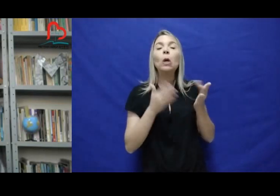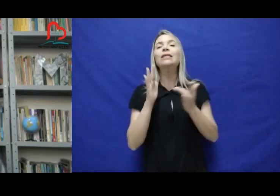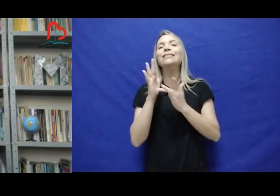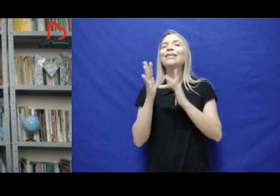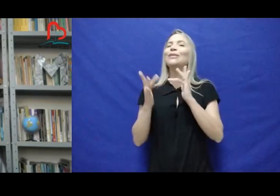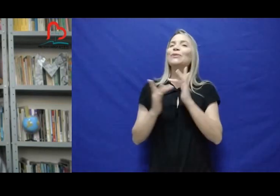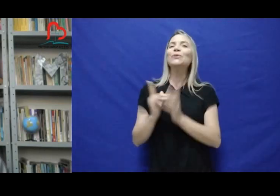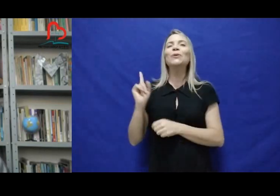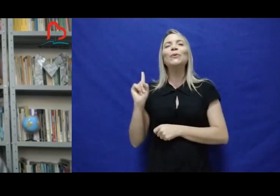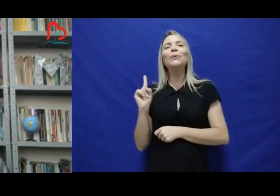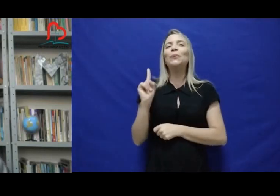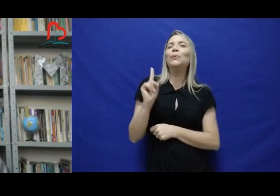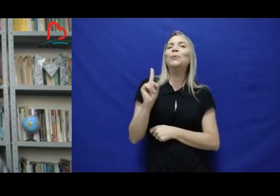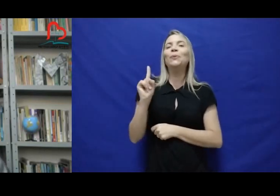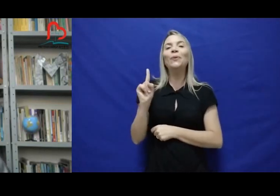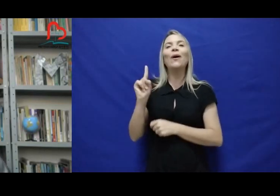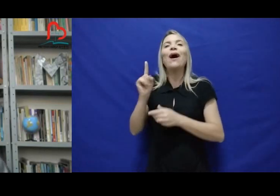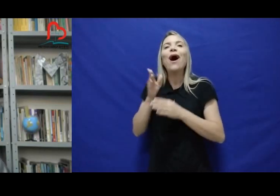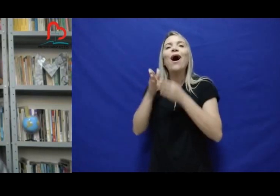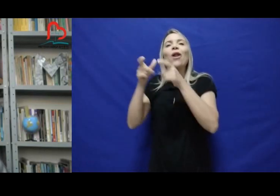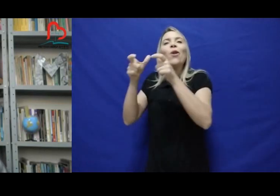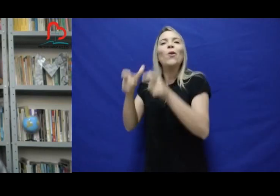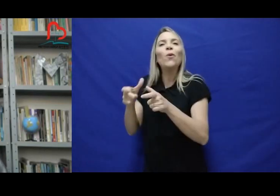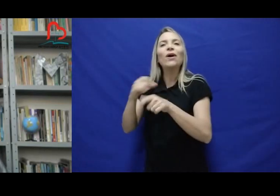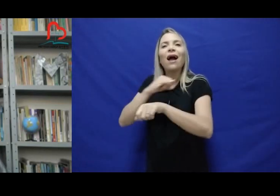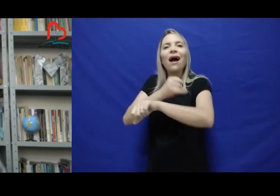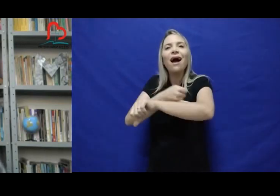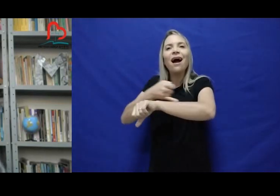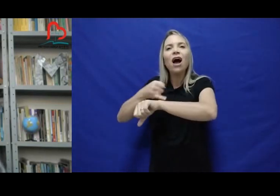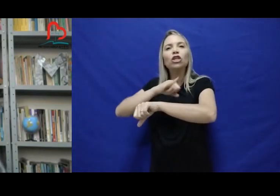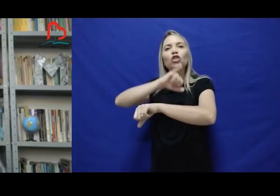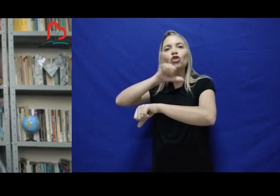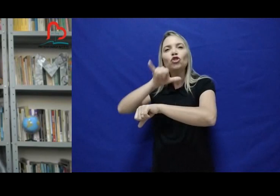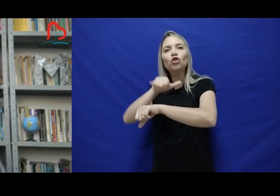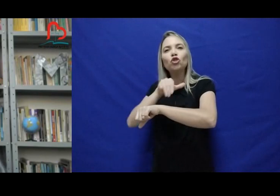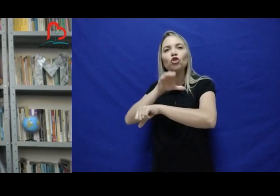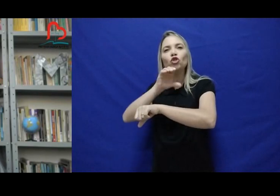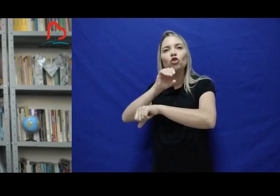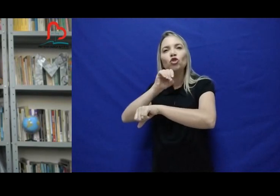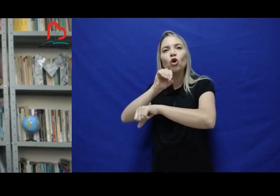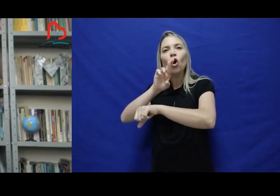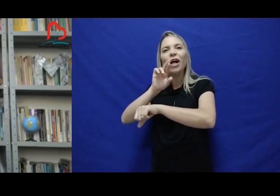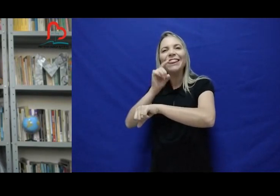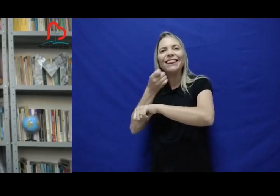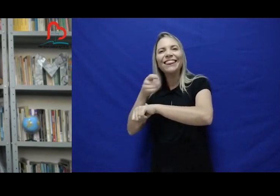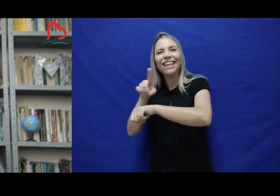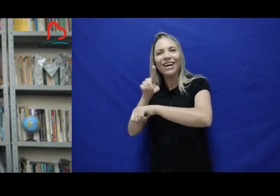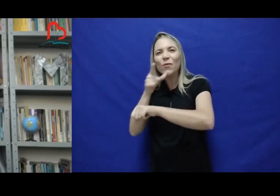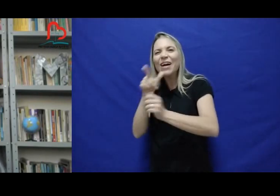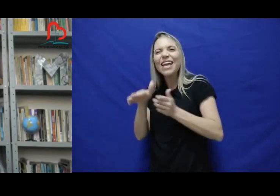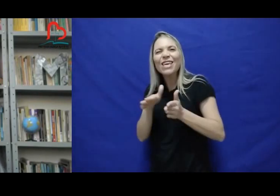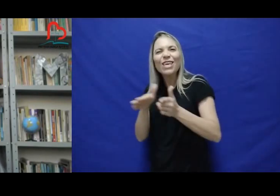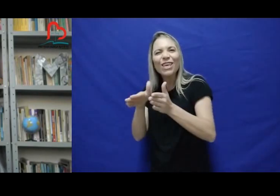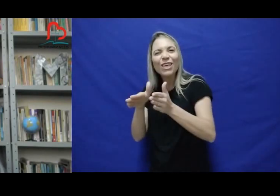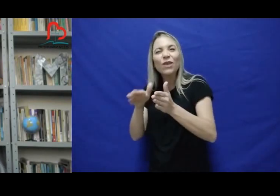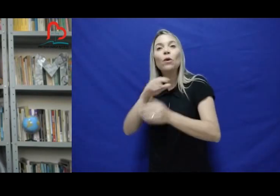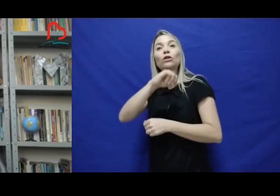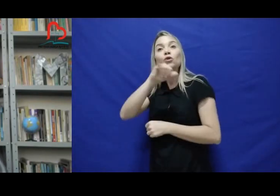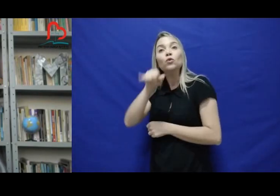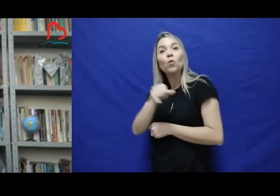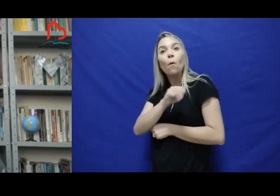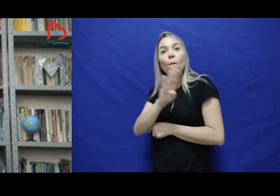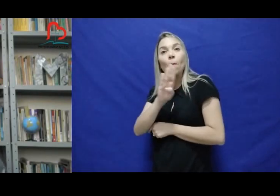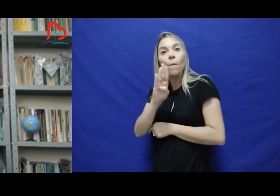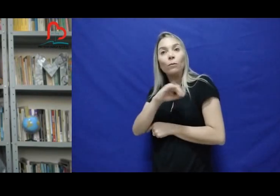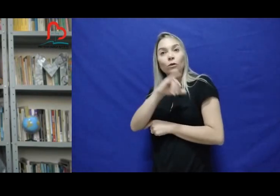tentado. Depois de ter tido maravilhosos momentos no Jordão, junto a João o Batista,